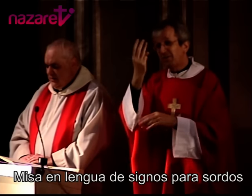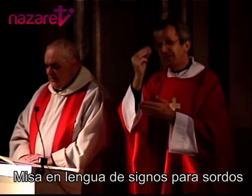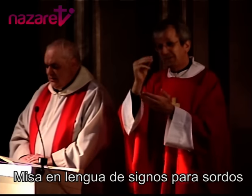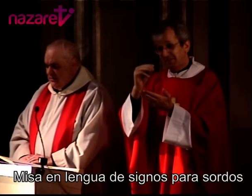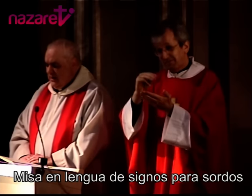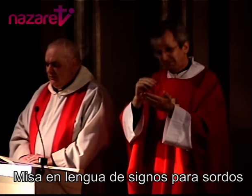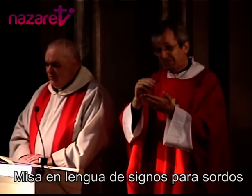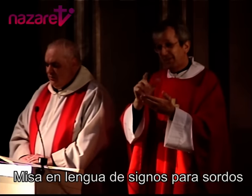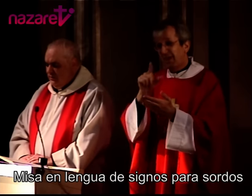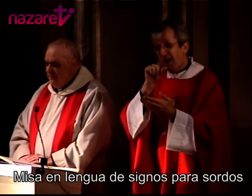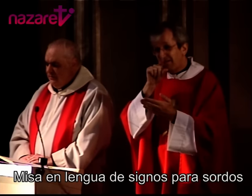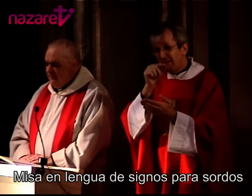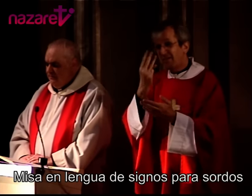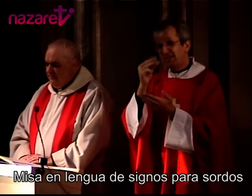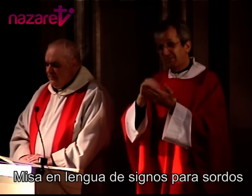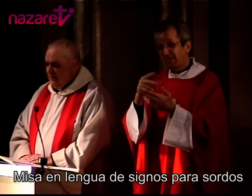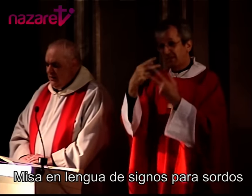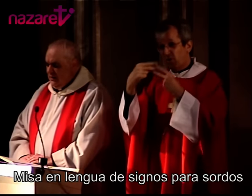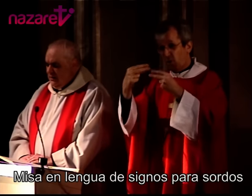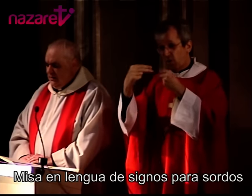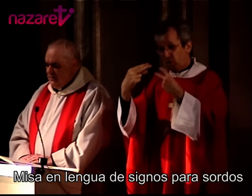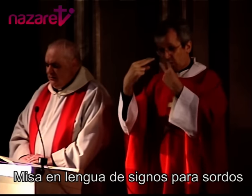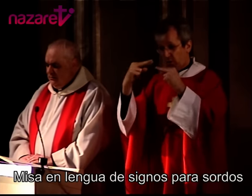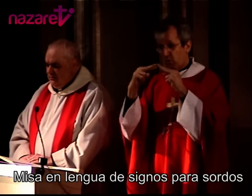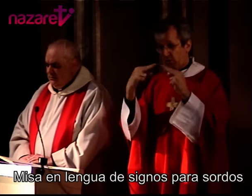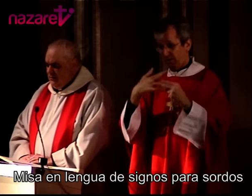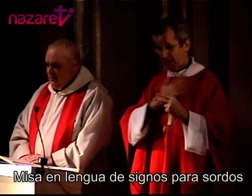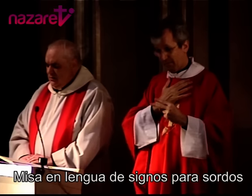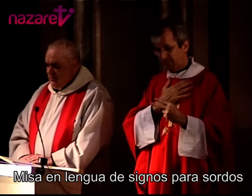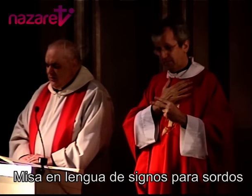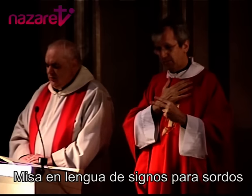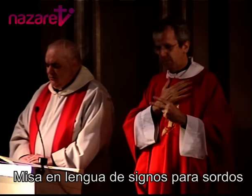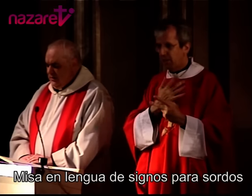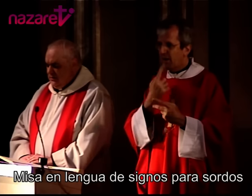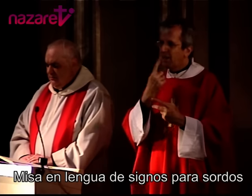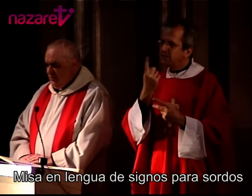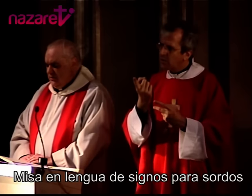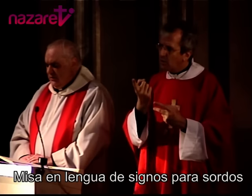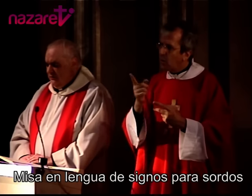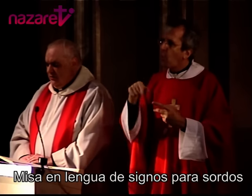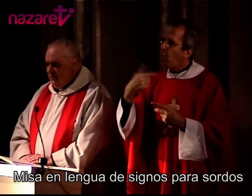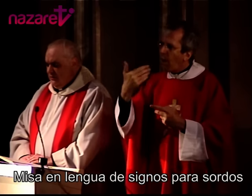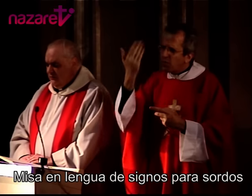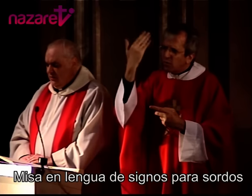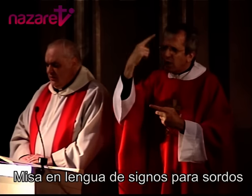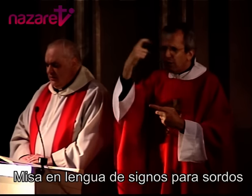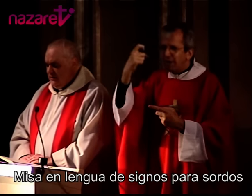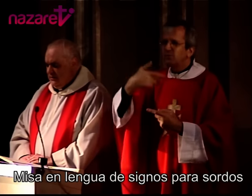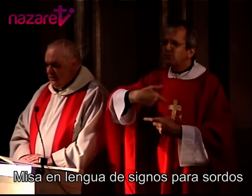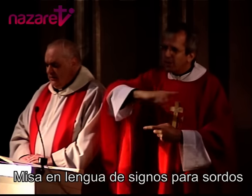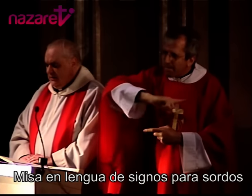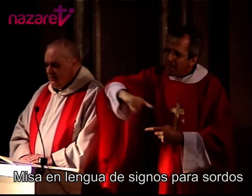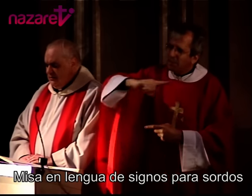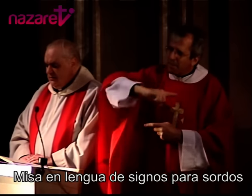veces hayas negado conocerme». Y les dijo: «Cuando os envié sin bolsa, ni alforja,